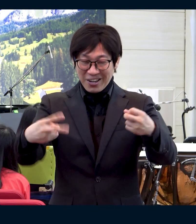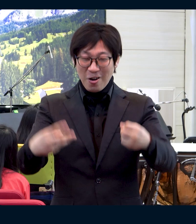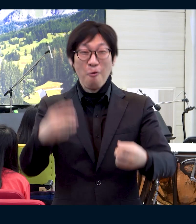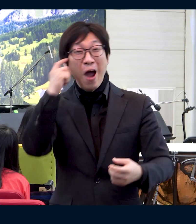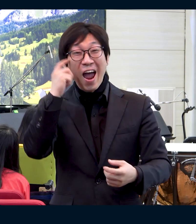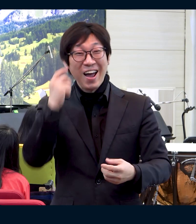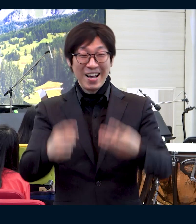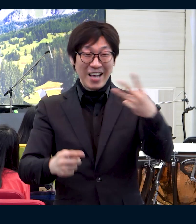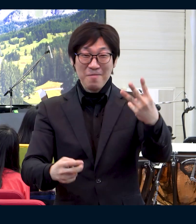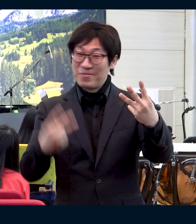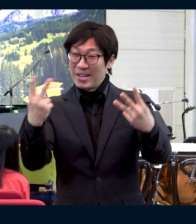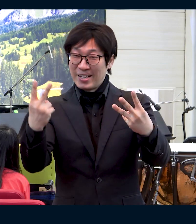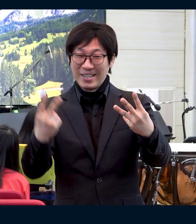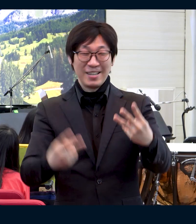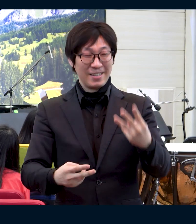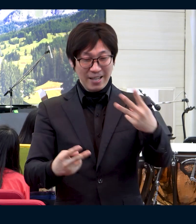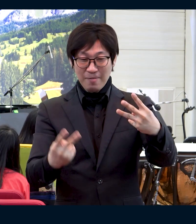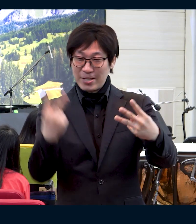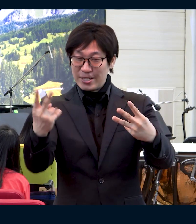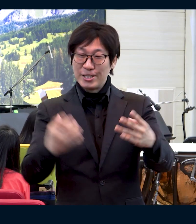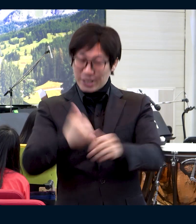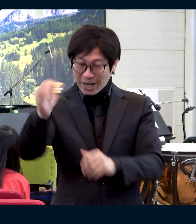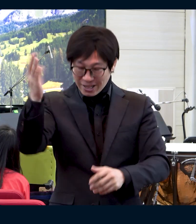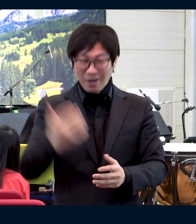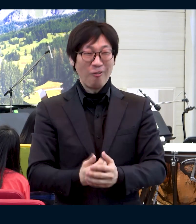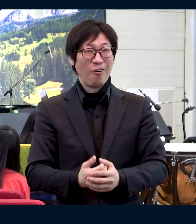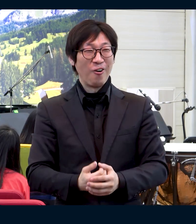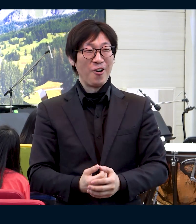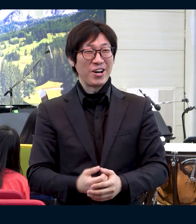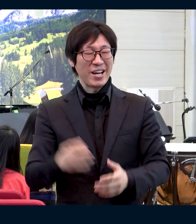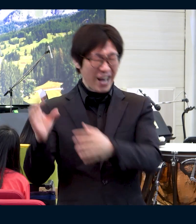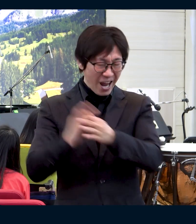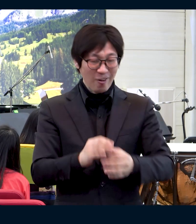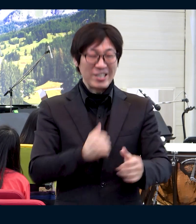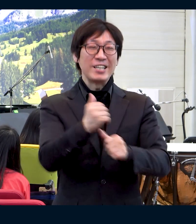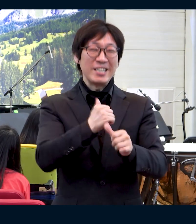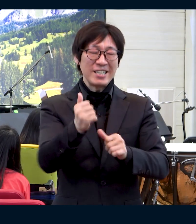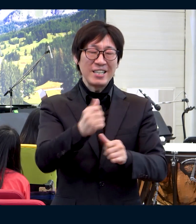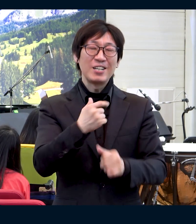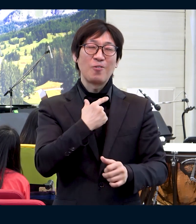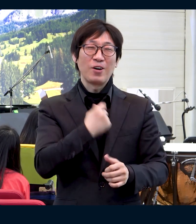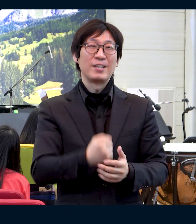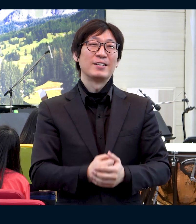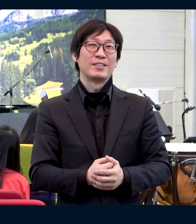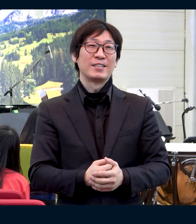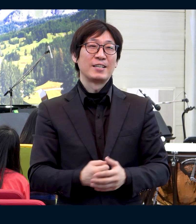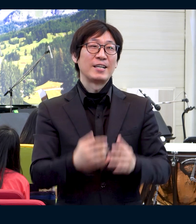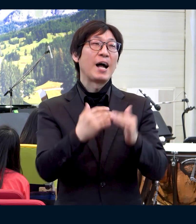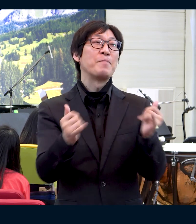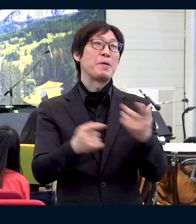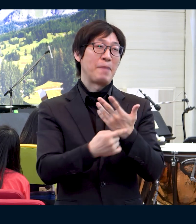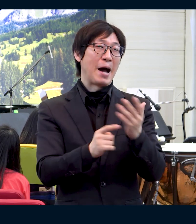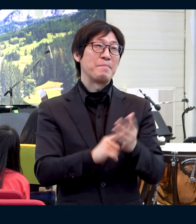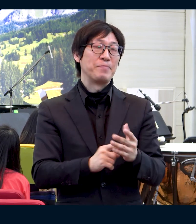3판 2승이다. 이렇게 하고 어떻게 해서라든지 묵찌빠도 이기려고 하는 것이 우리들의